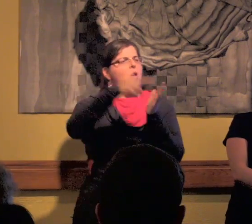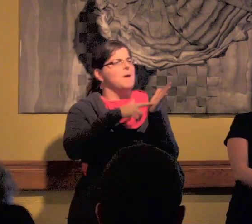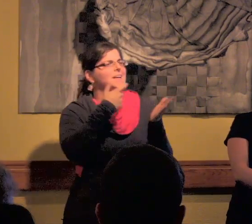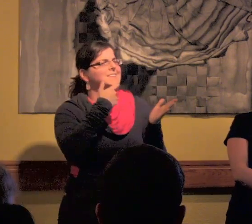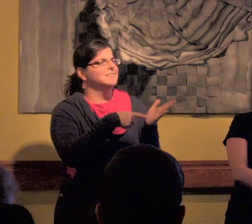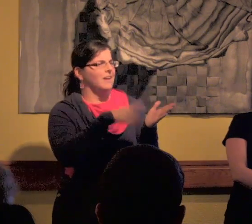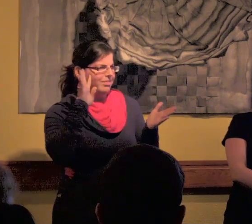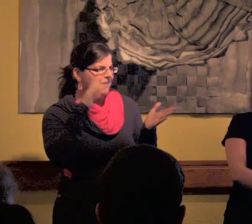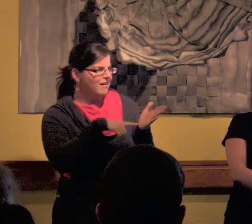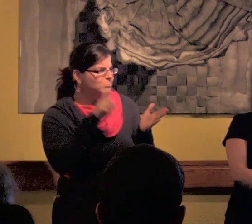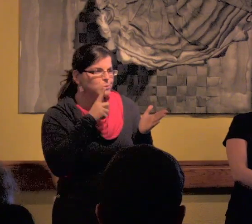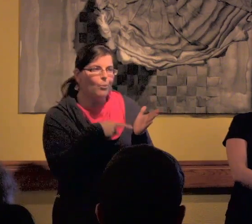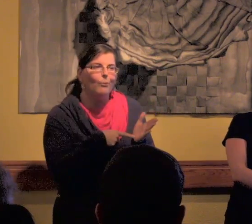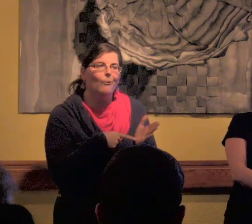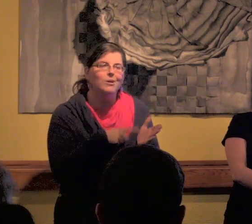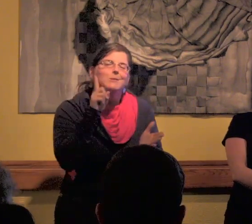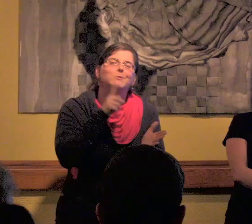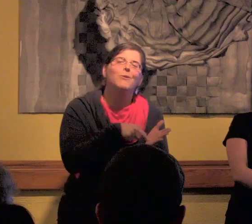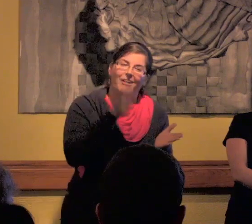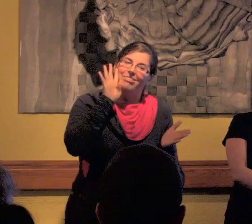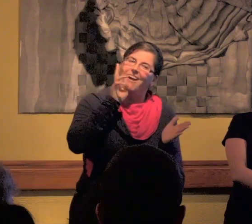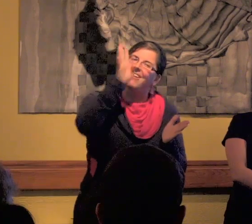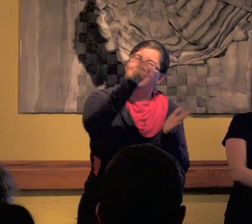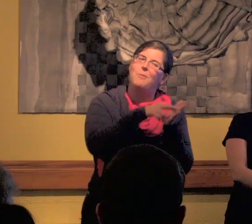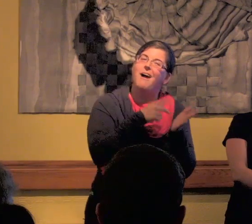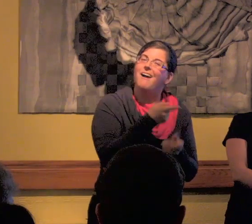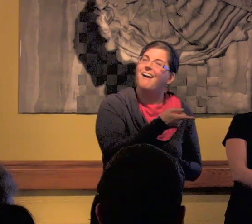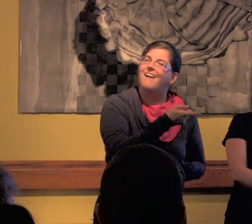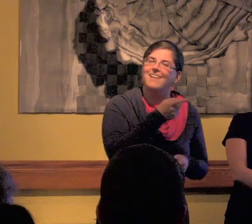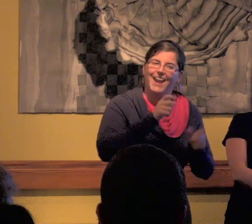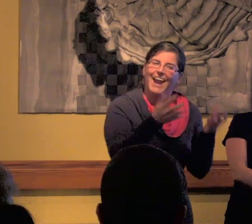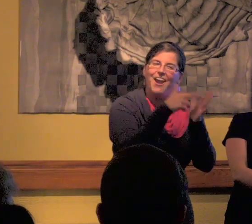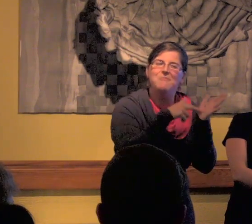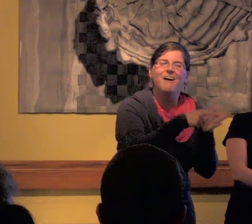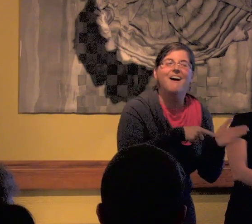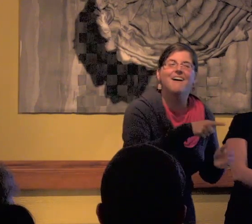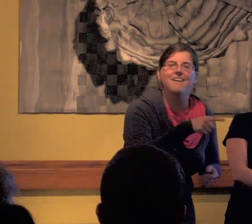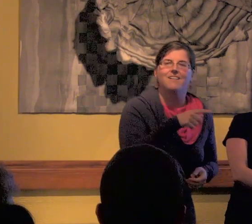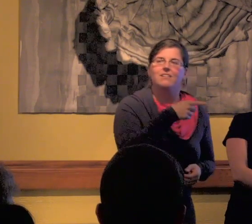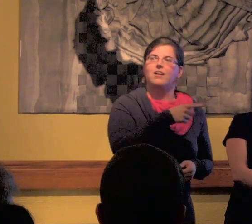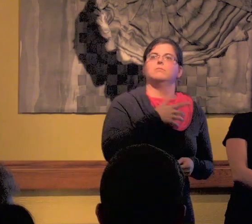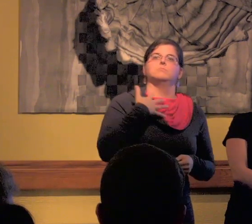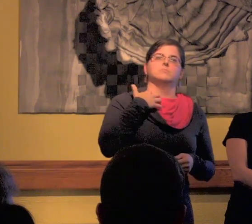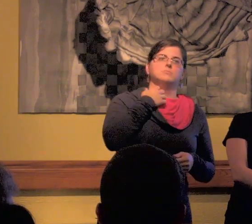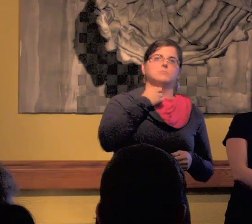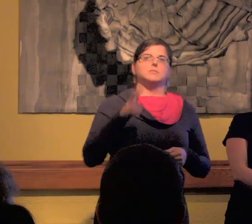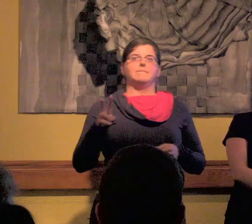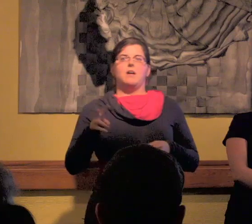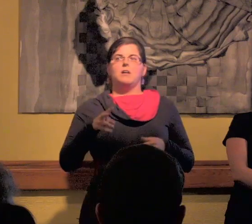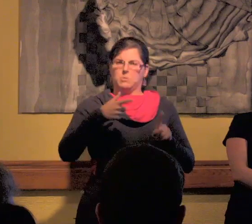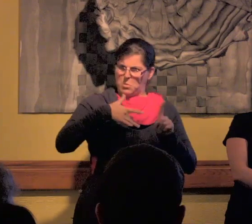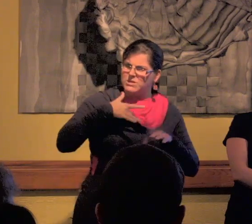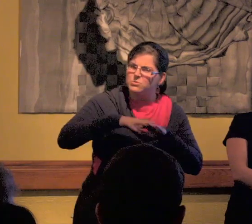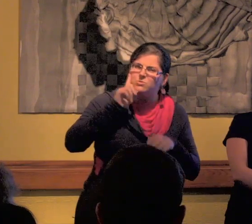Elle a dit, oui, c'est qui a créé ce règlement-là? J'imagine que c'est un entendant, ça ne doit pas être une personne sourde, hein, parce qu'une personne sourde n'aurait jamais fait ce règlement de ce